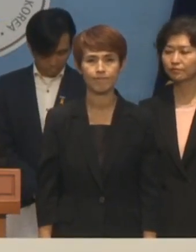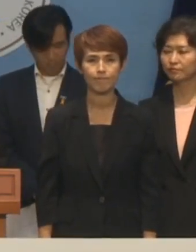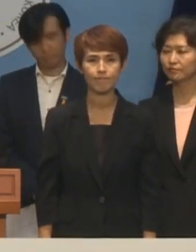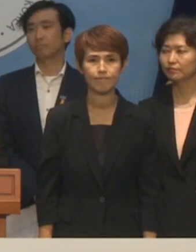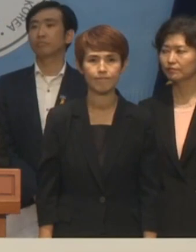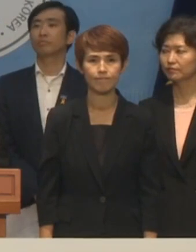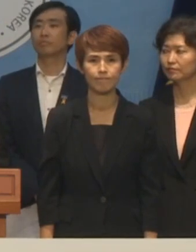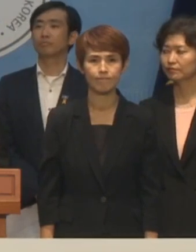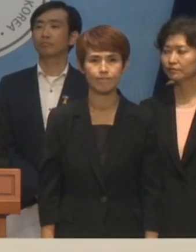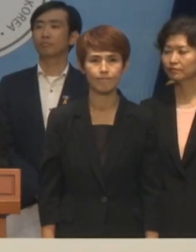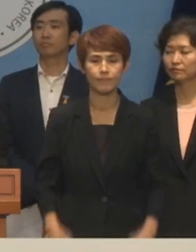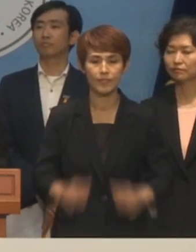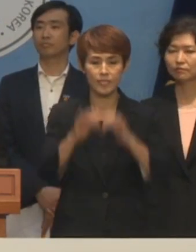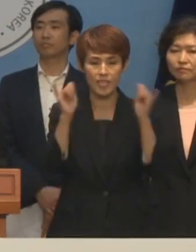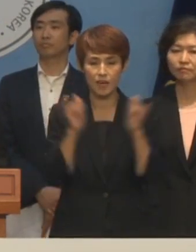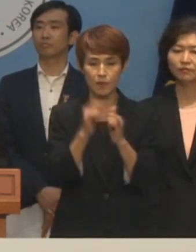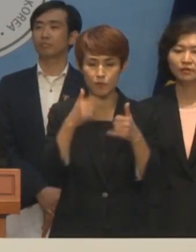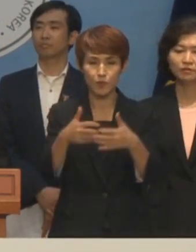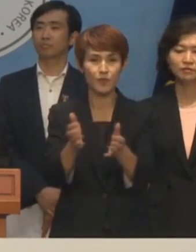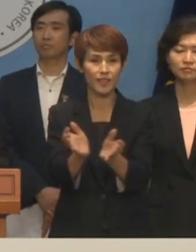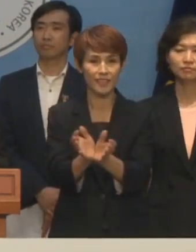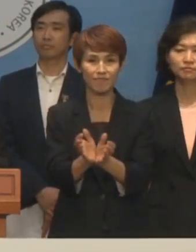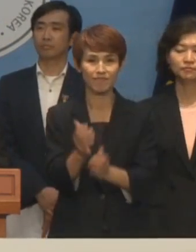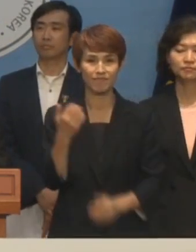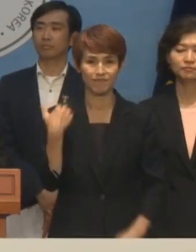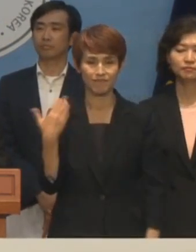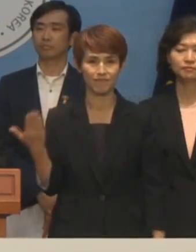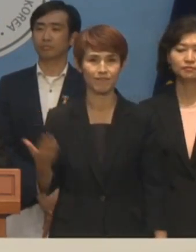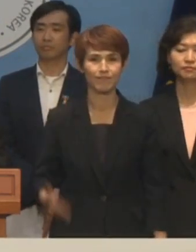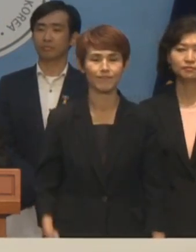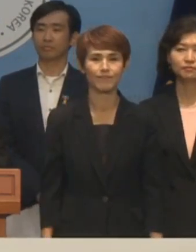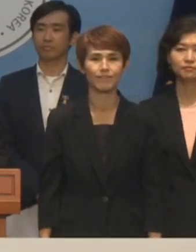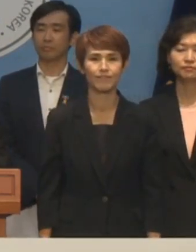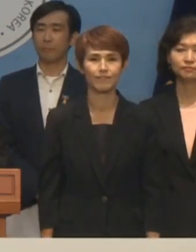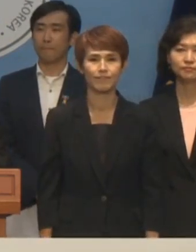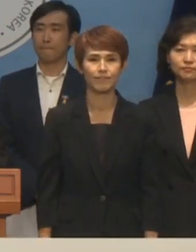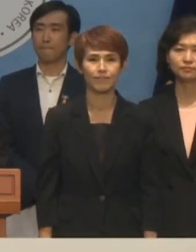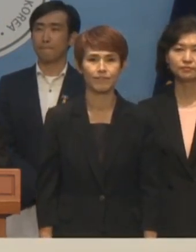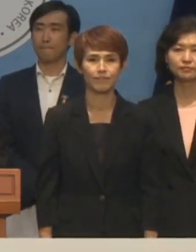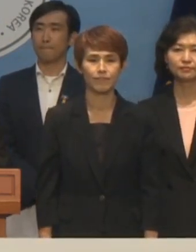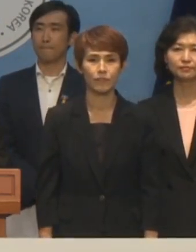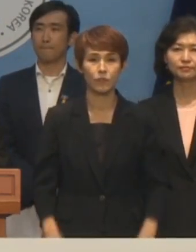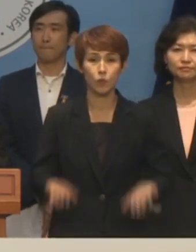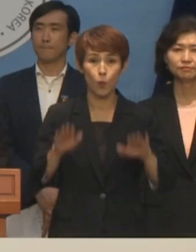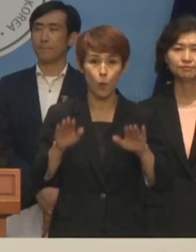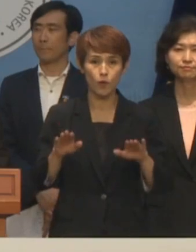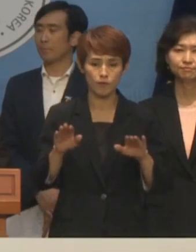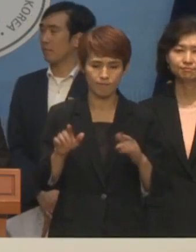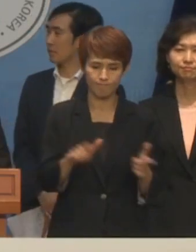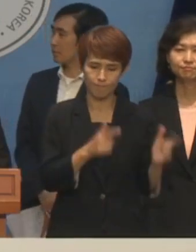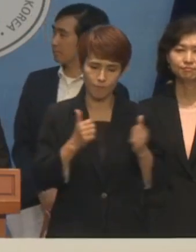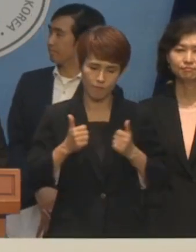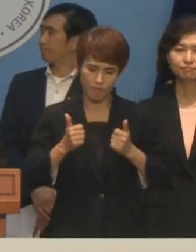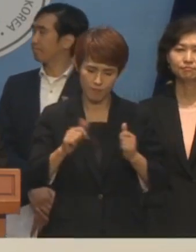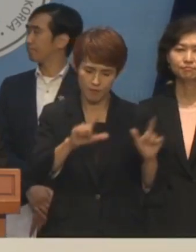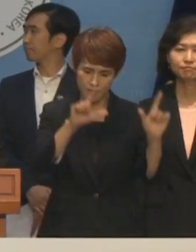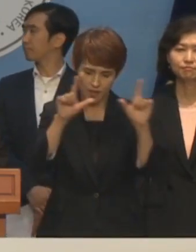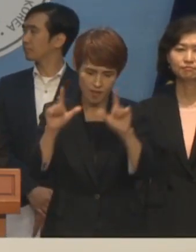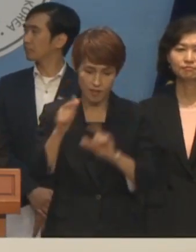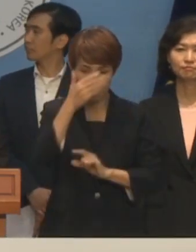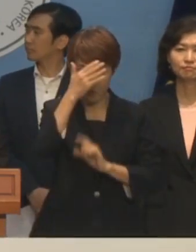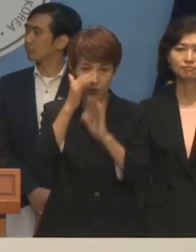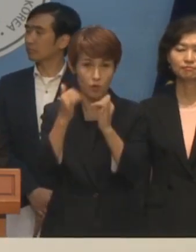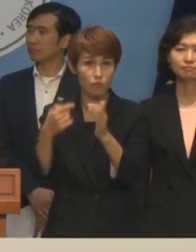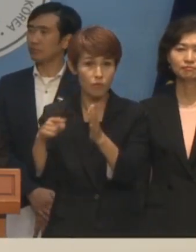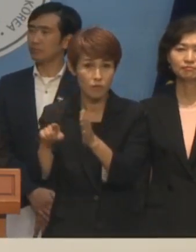네, 사회민주당 전국위원 송성준입니다. 오늘 하루를 열심히 살아가고 있는 우리 청년들이기에